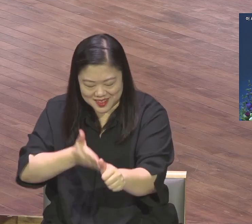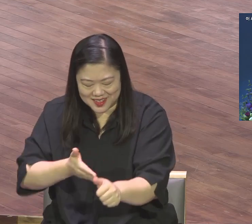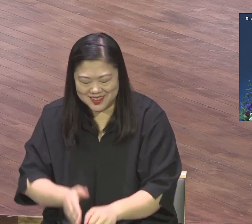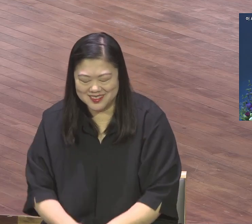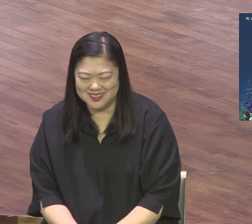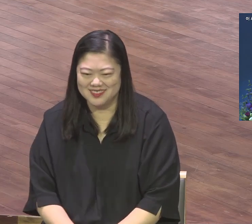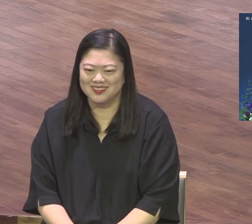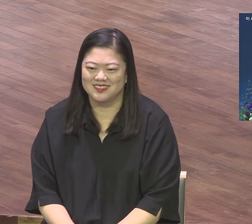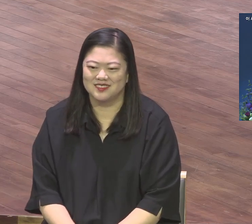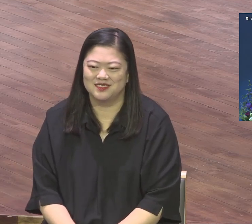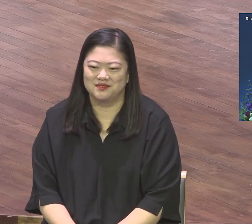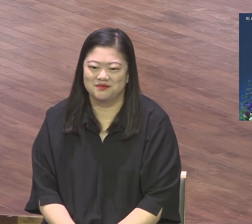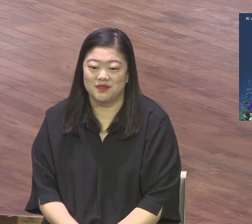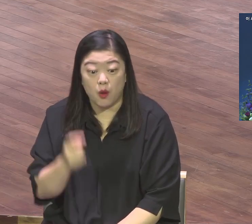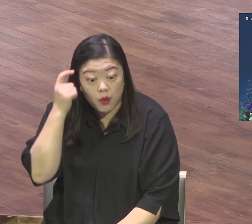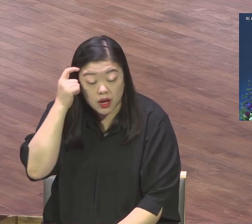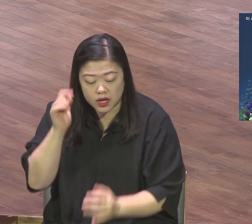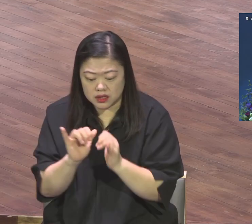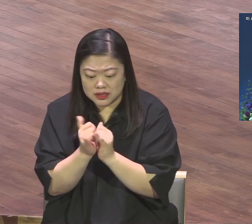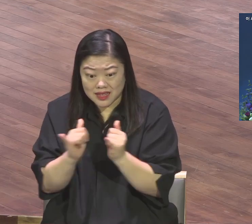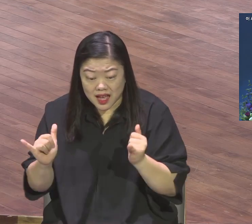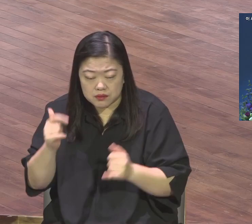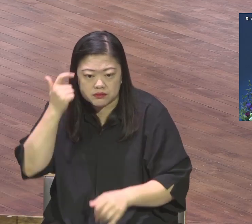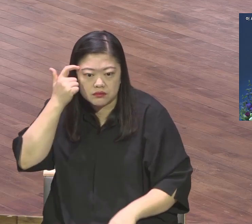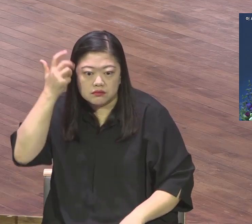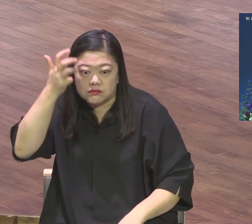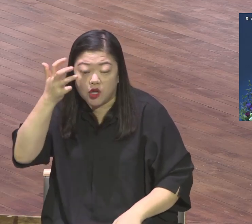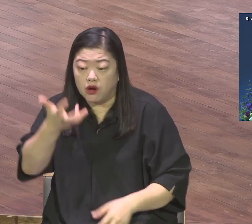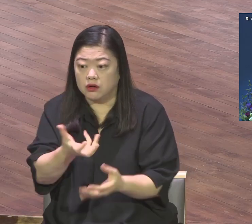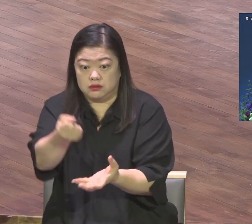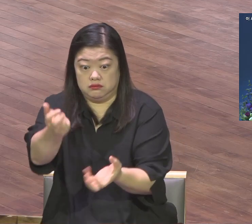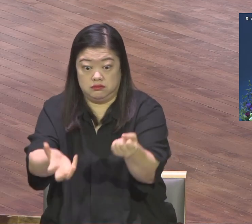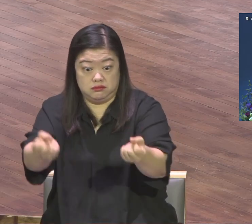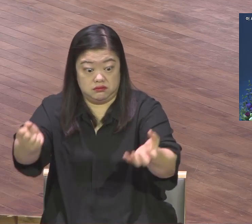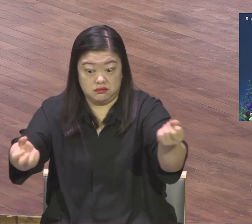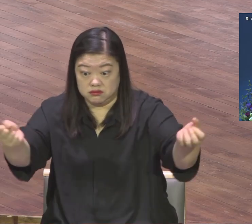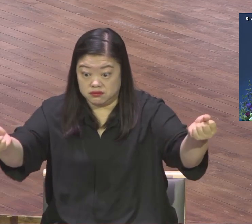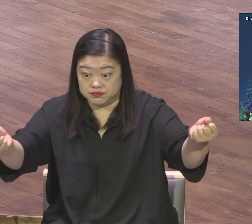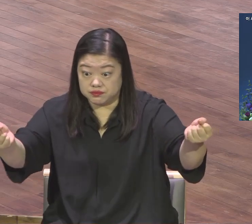영적인 사람에게만 하는 말이지요. 구원 못 받은 사람에게 영적인 말이